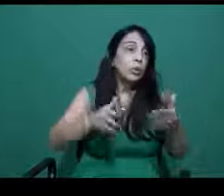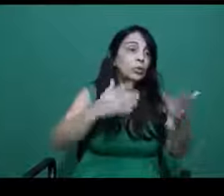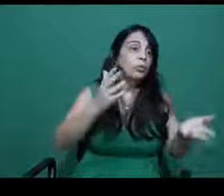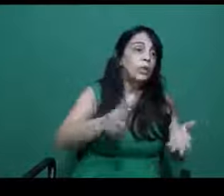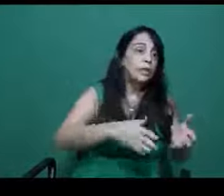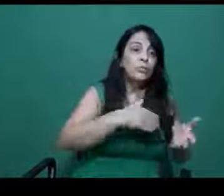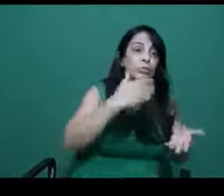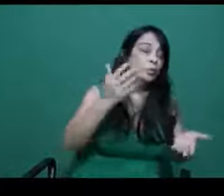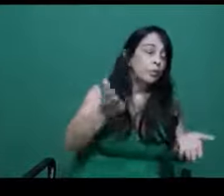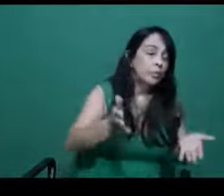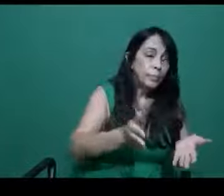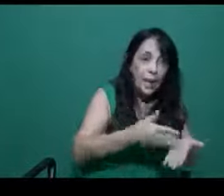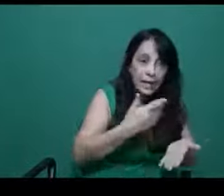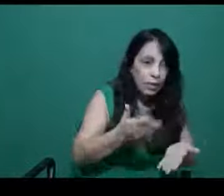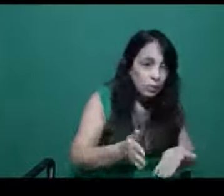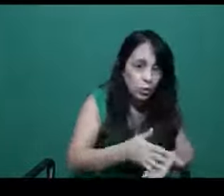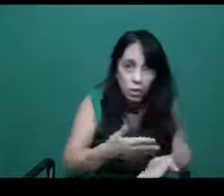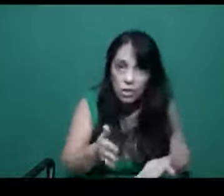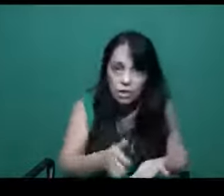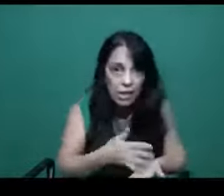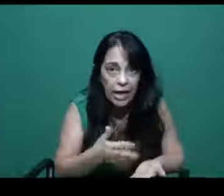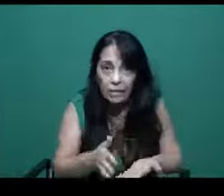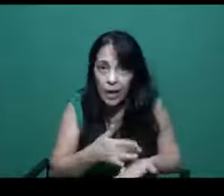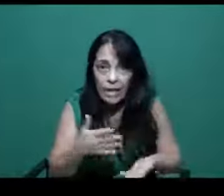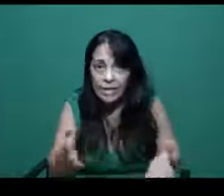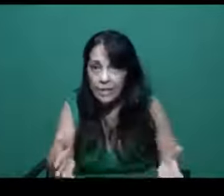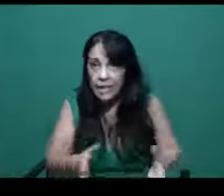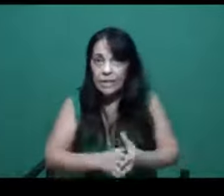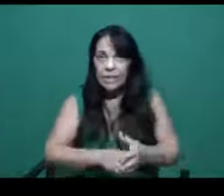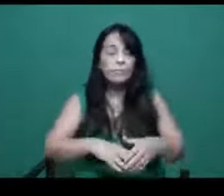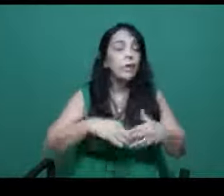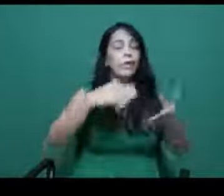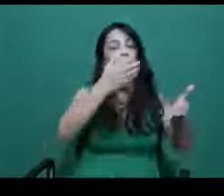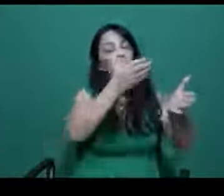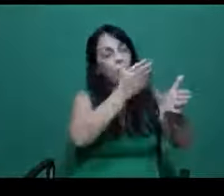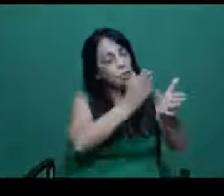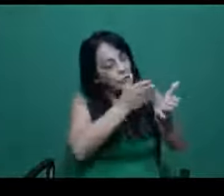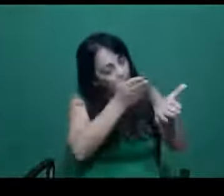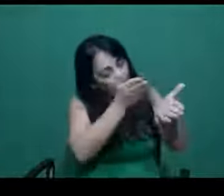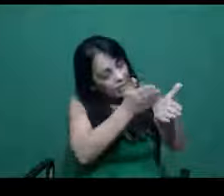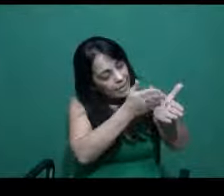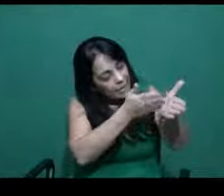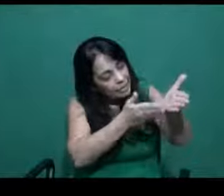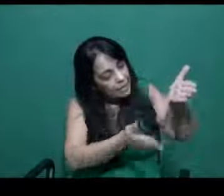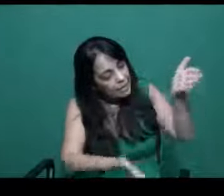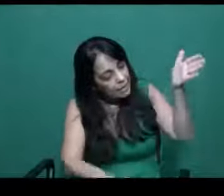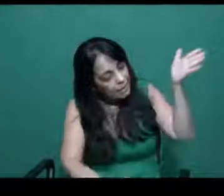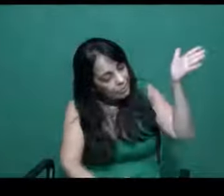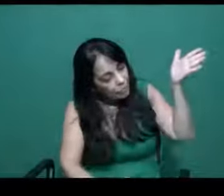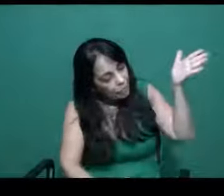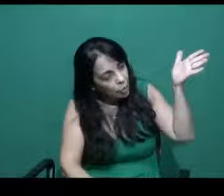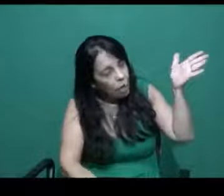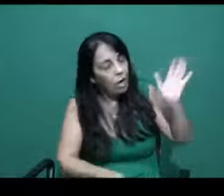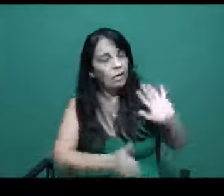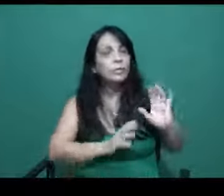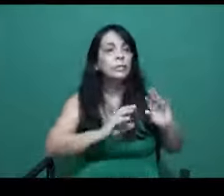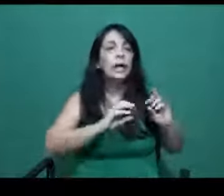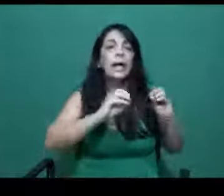no livro, cada um trouxe de casa uma receita, passamos a receita para o blocão. E